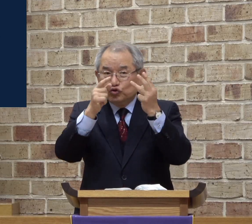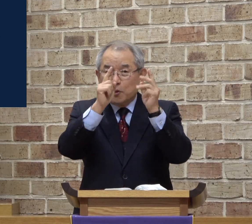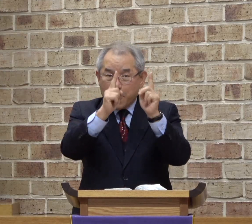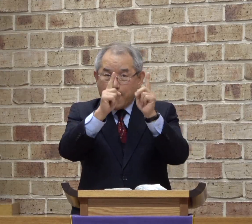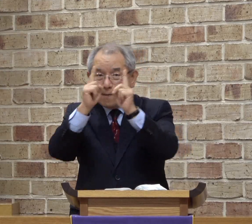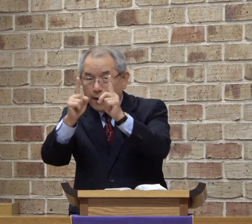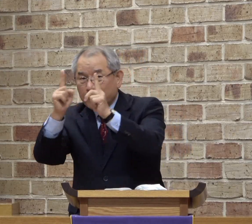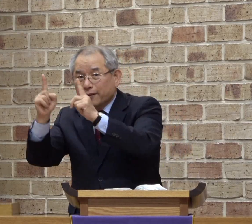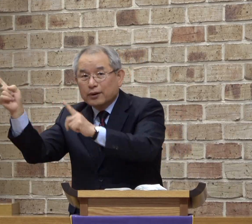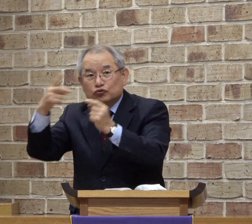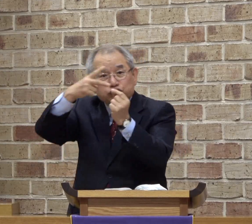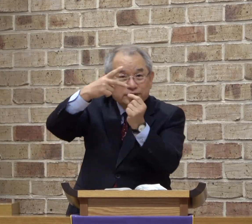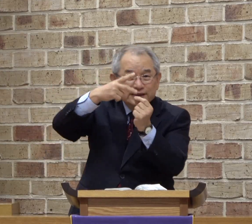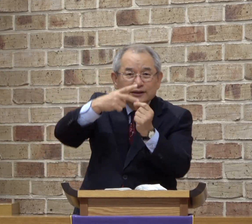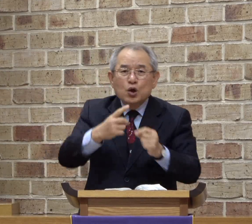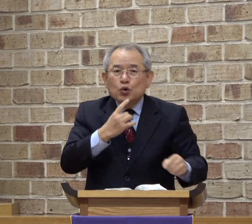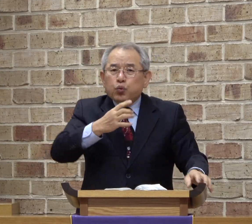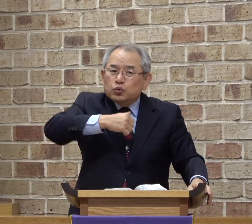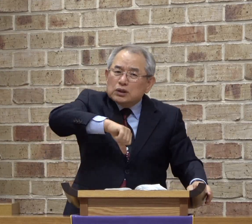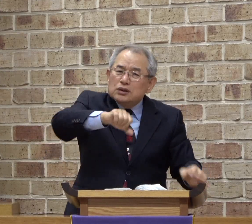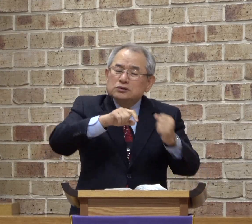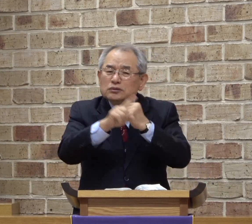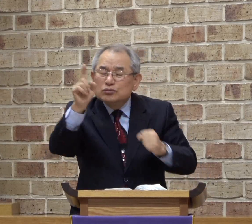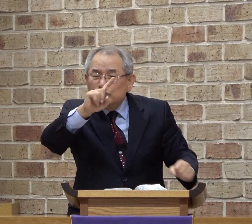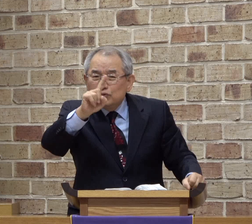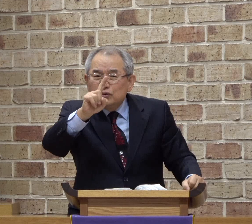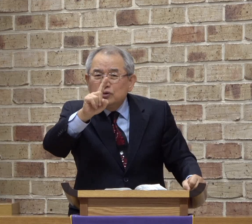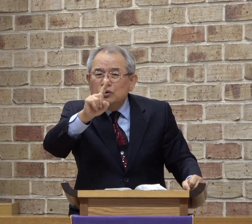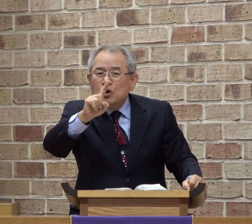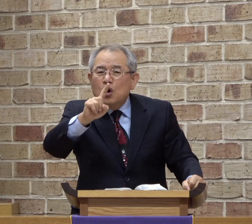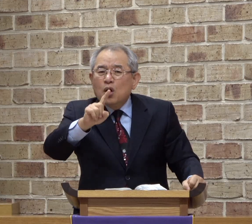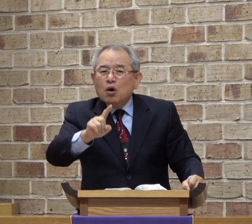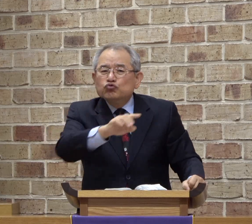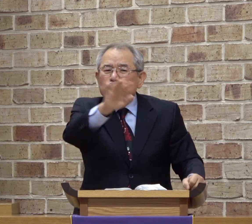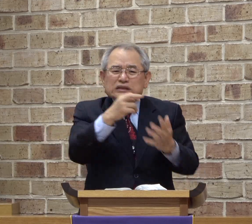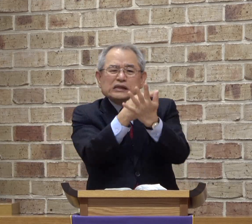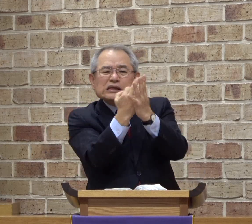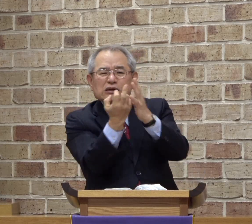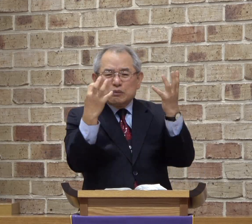그래서 우리가 몸을 건강하게 살 수 있는 건데요. 우리 성도들도 서로 많이 안으십시오.